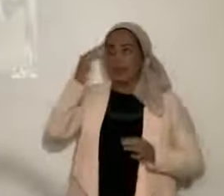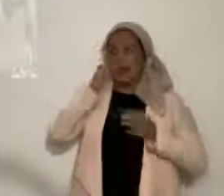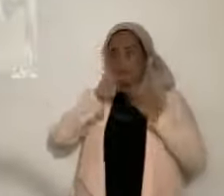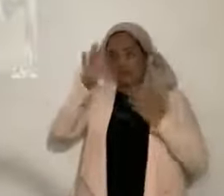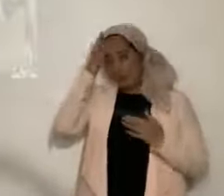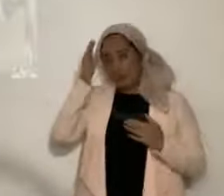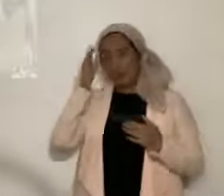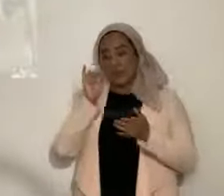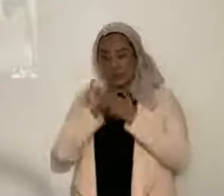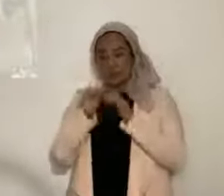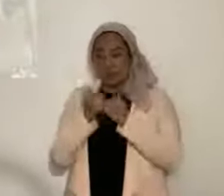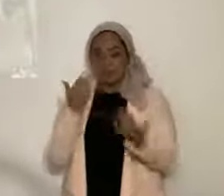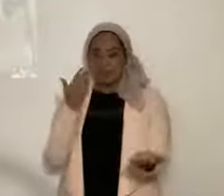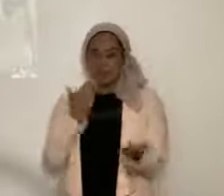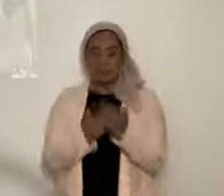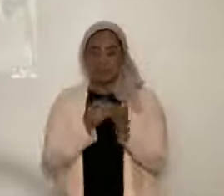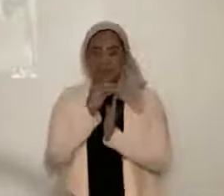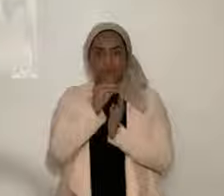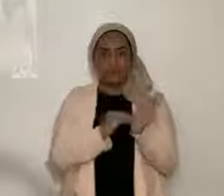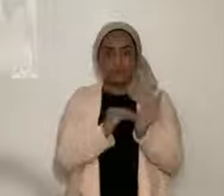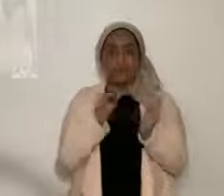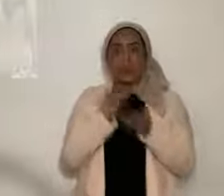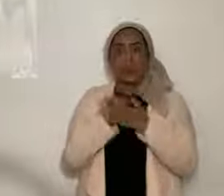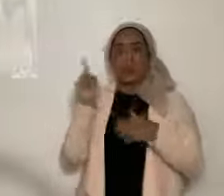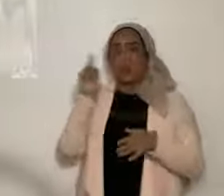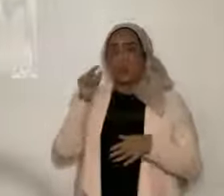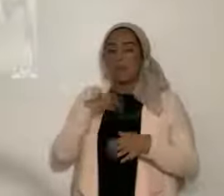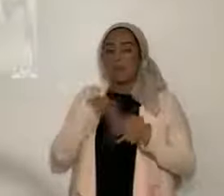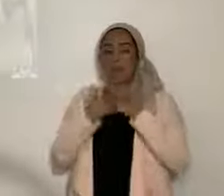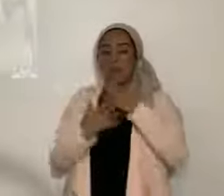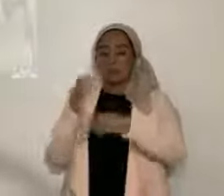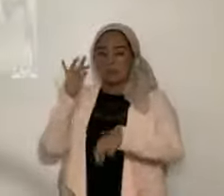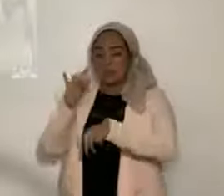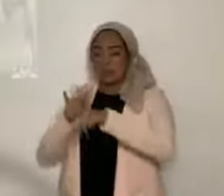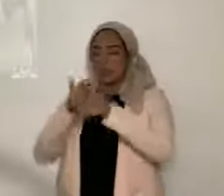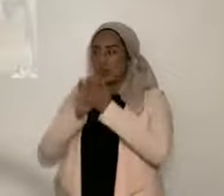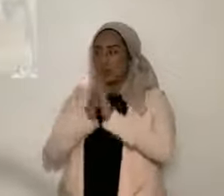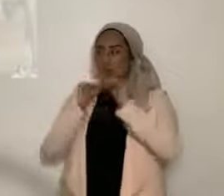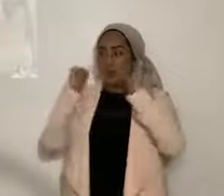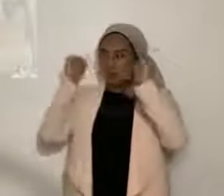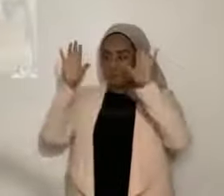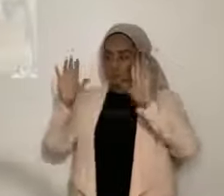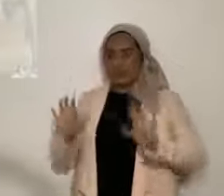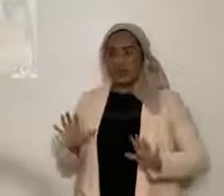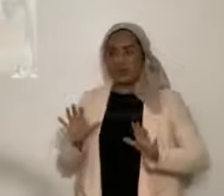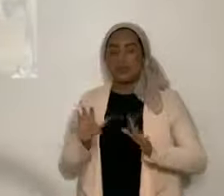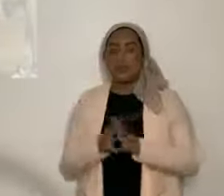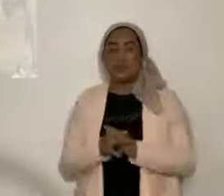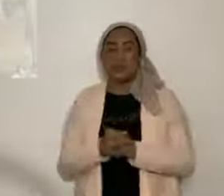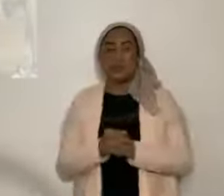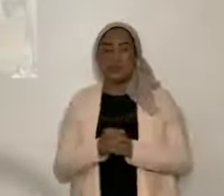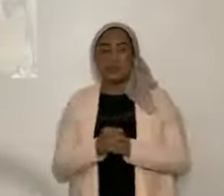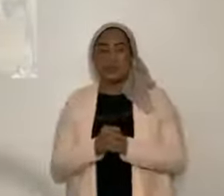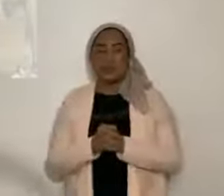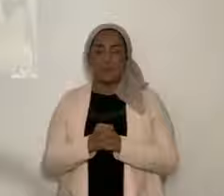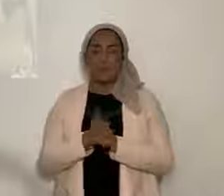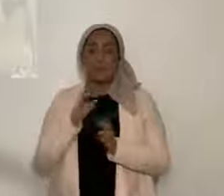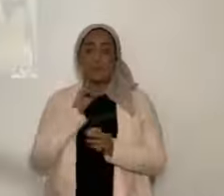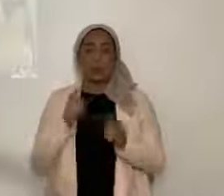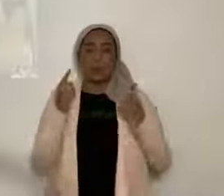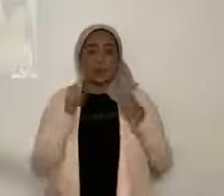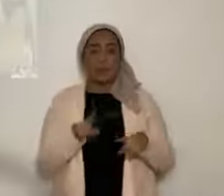así está escrito aquí, que donde toquen mis manos sea bendito, y donde yo pise santifique el lugar. Y es así